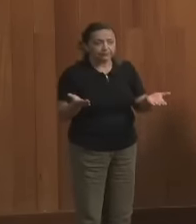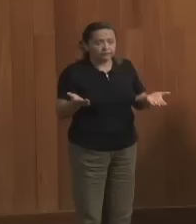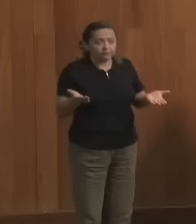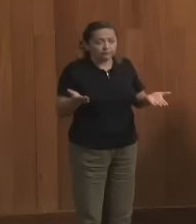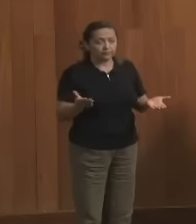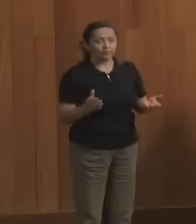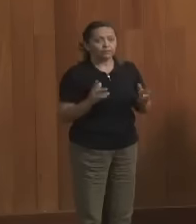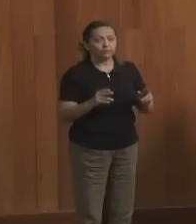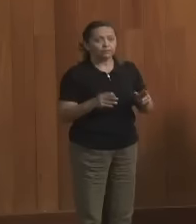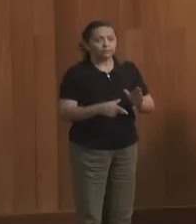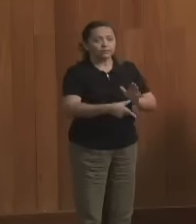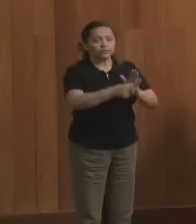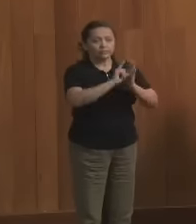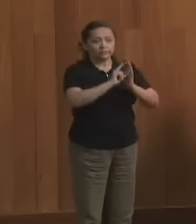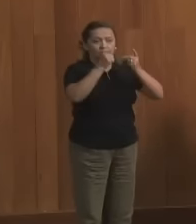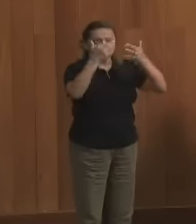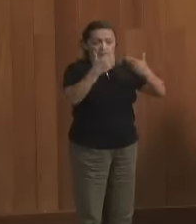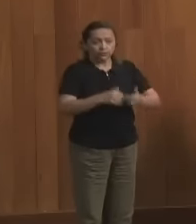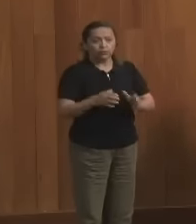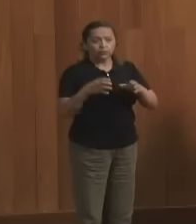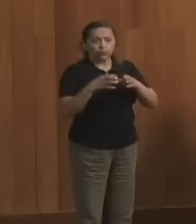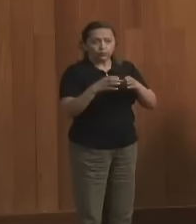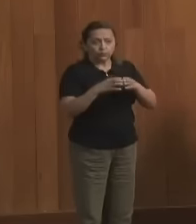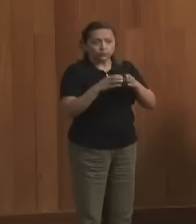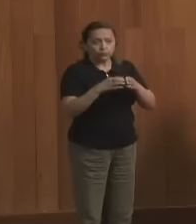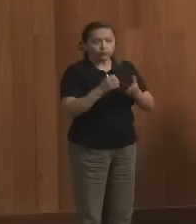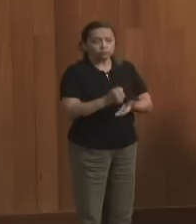Como foi bem colocado aí, o grupo, após